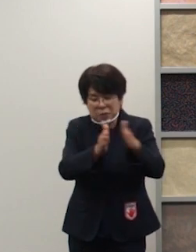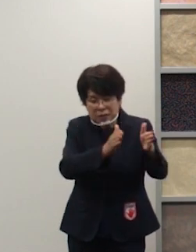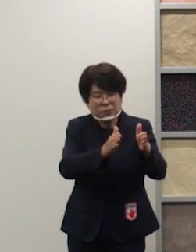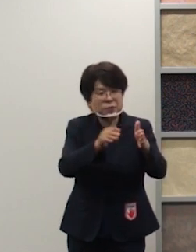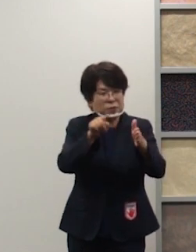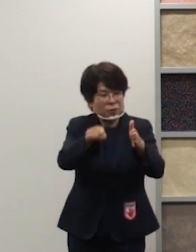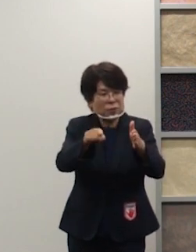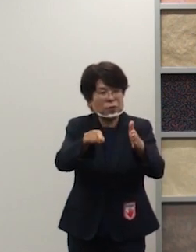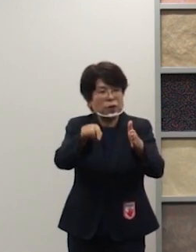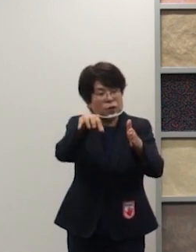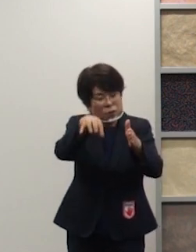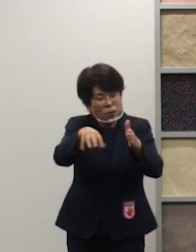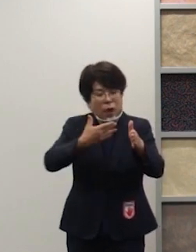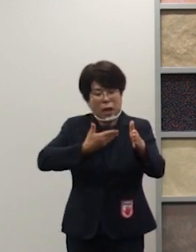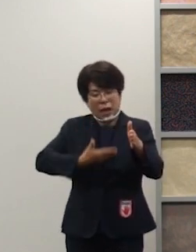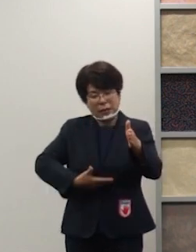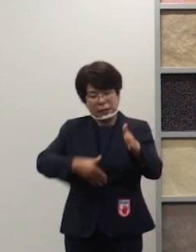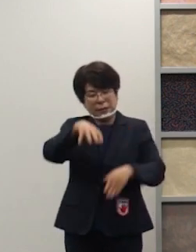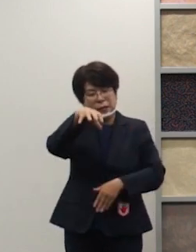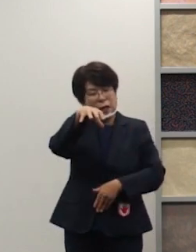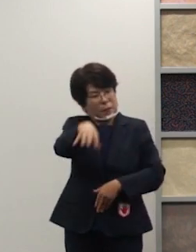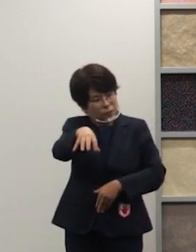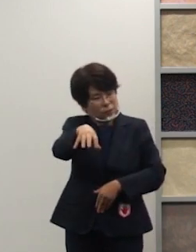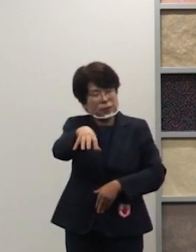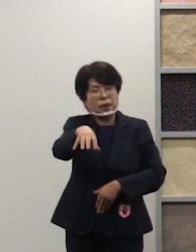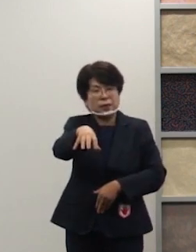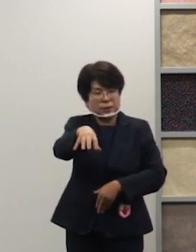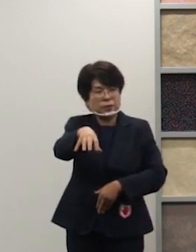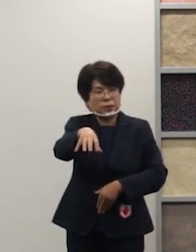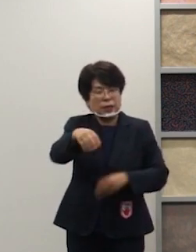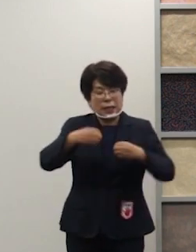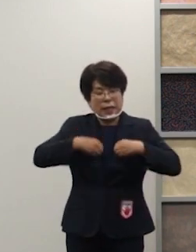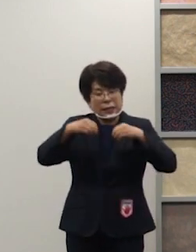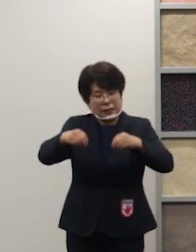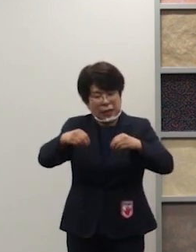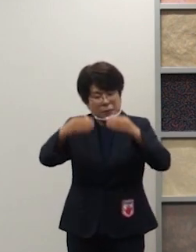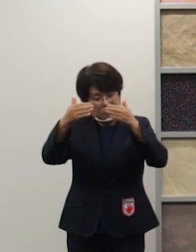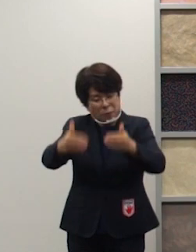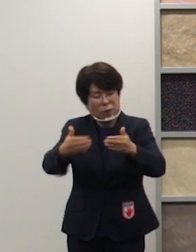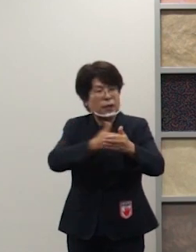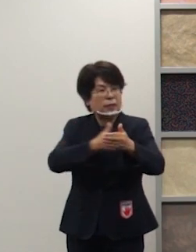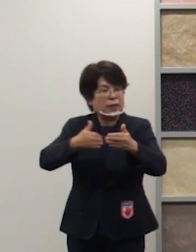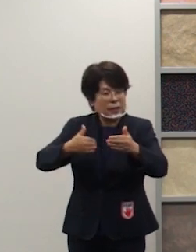る事業所なんですよということで、それを積極的に知らせるためにホーム